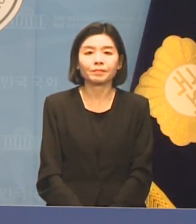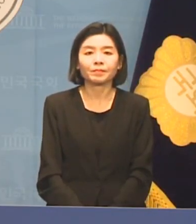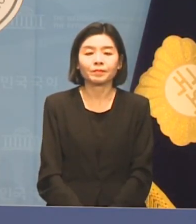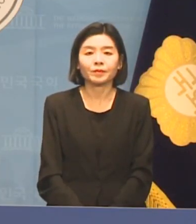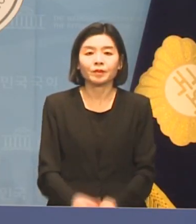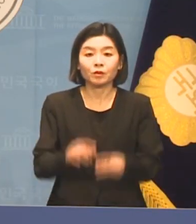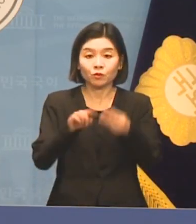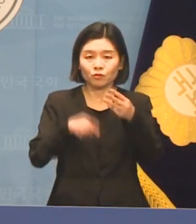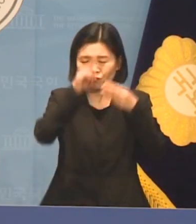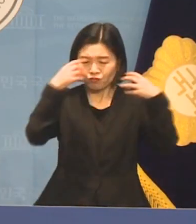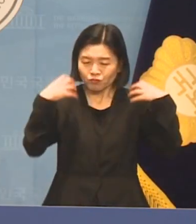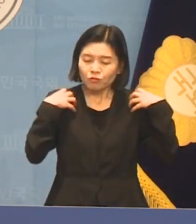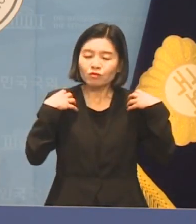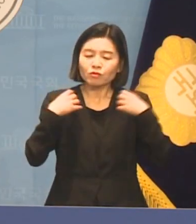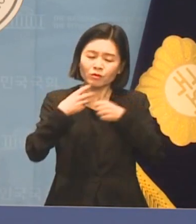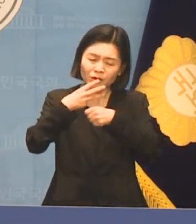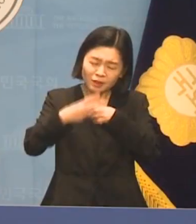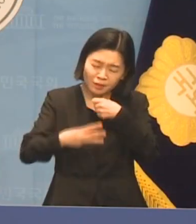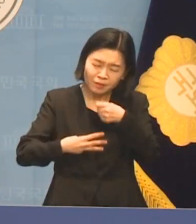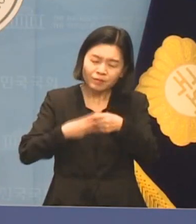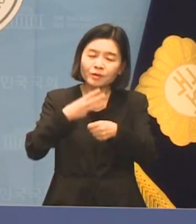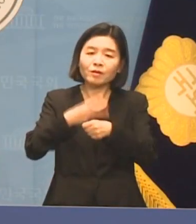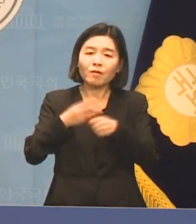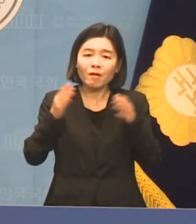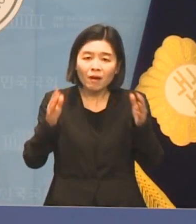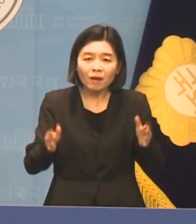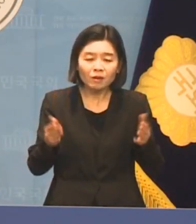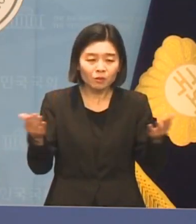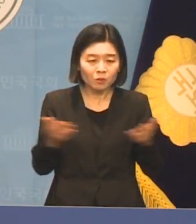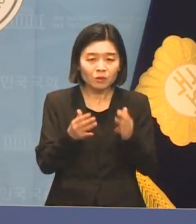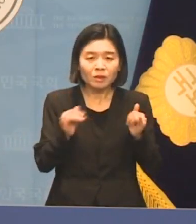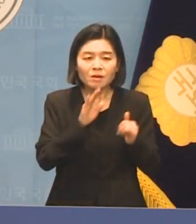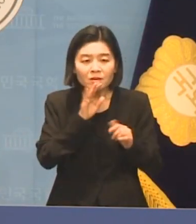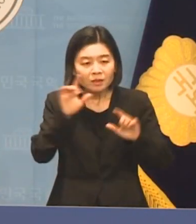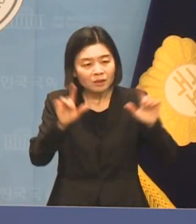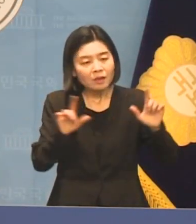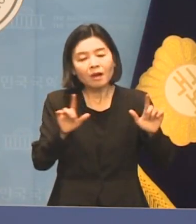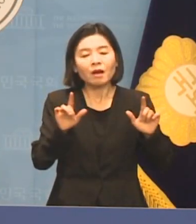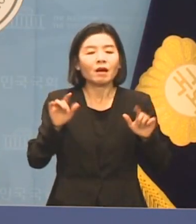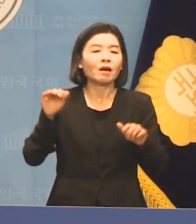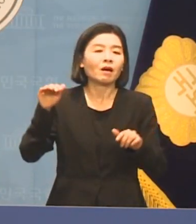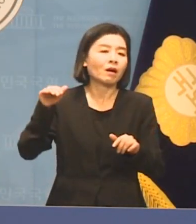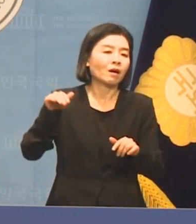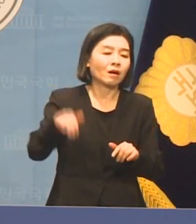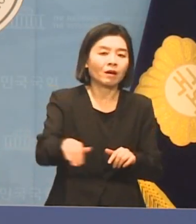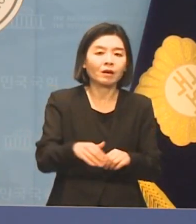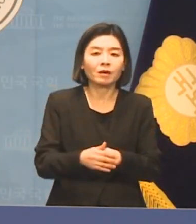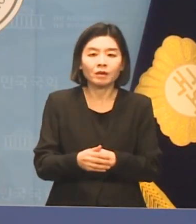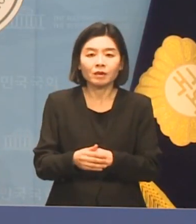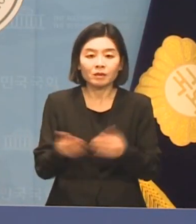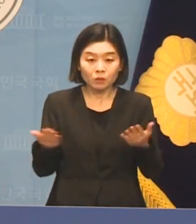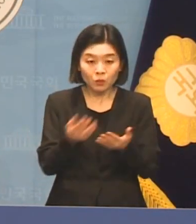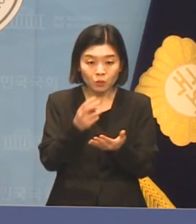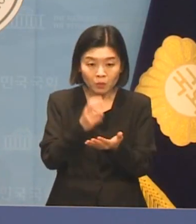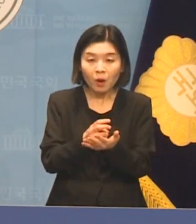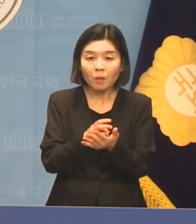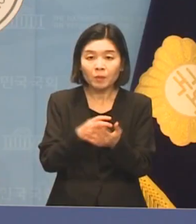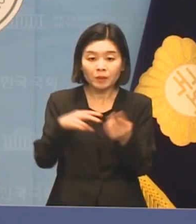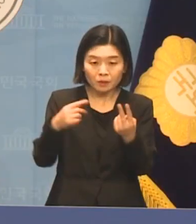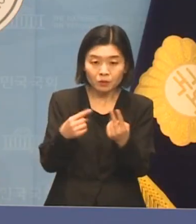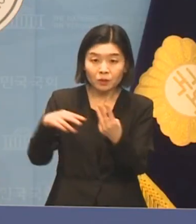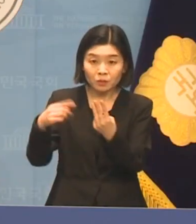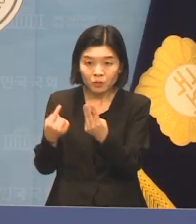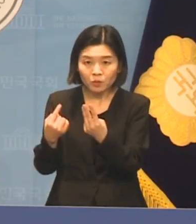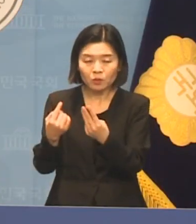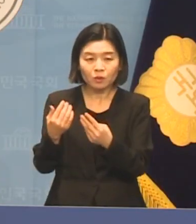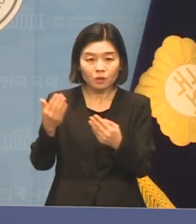윤석열 정부 3년 노동자의 현실은 퇴행뿐이었다. 노조법 2, 3조 개정이 21대에 이어 22대